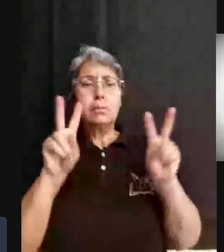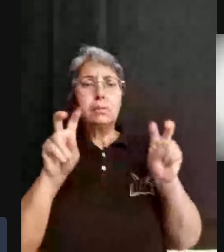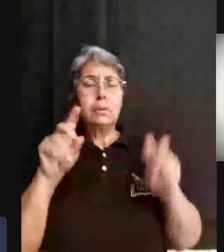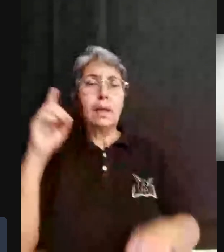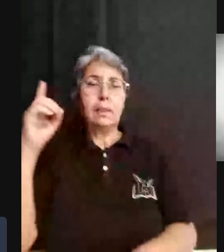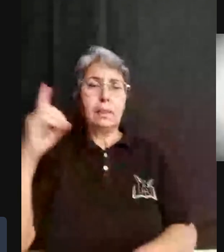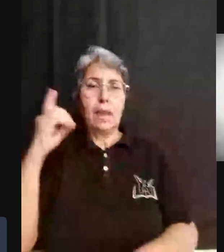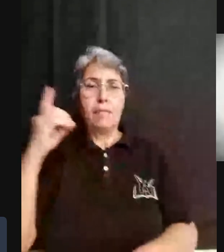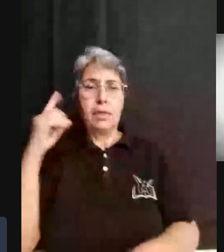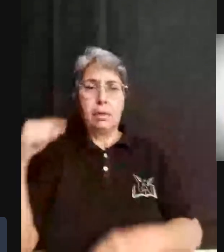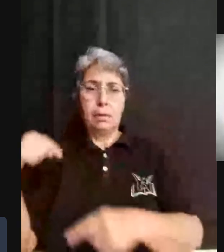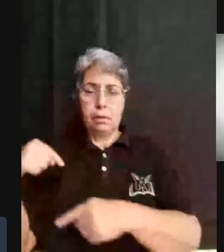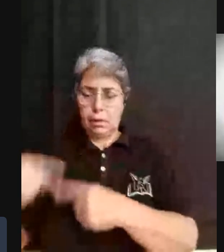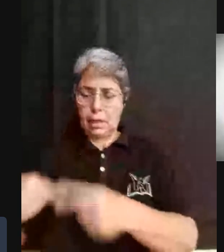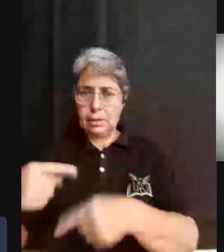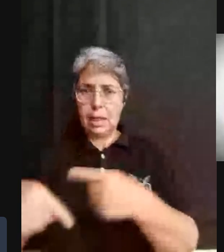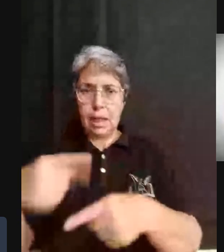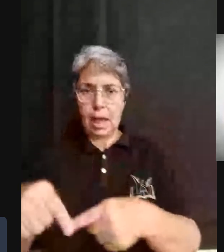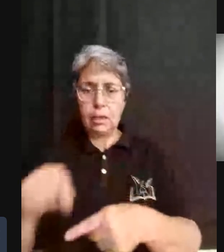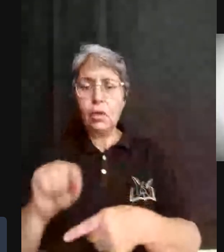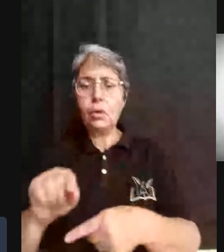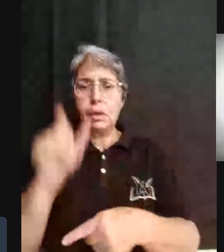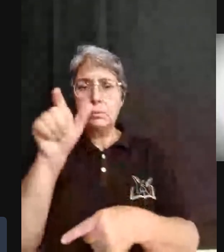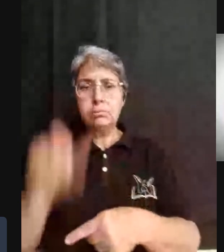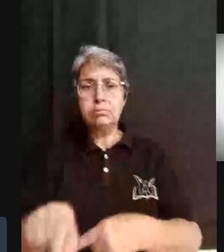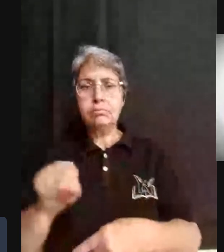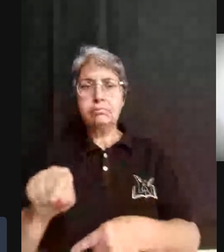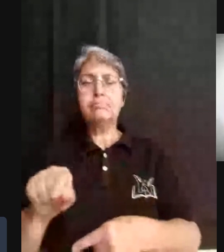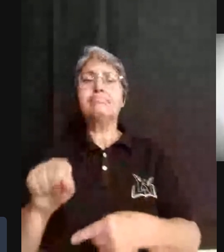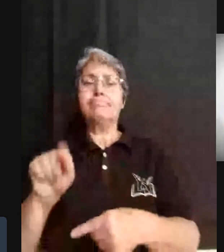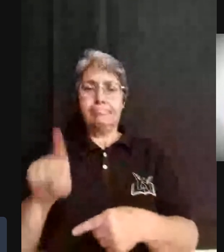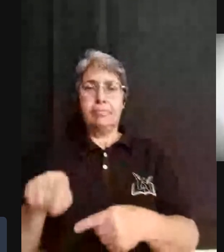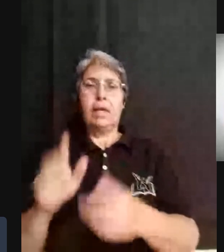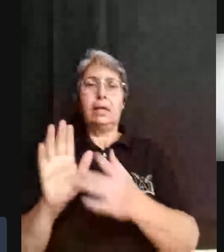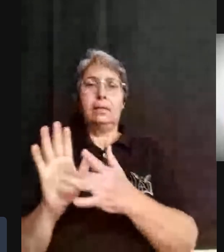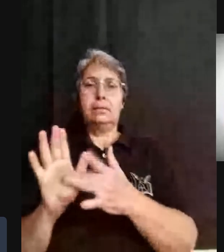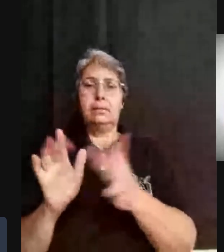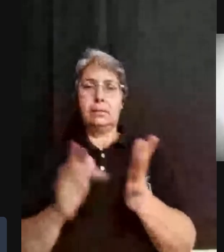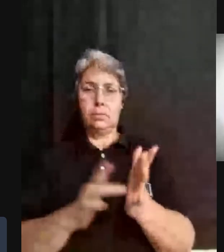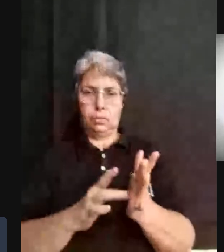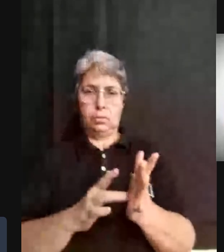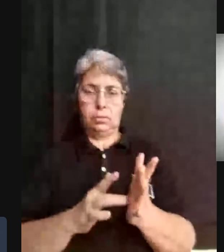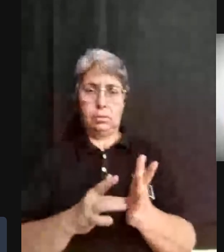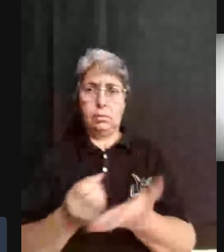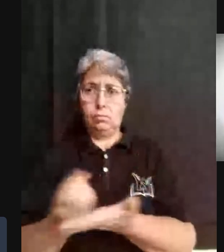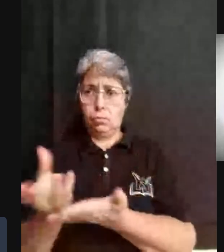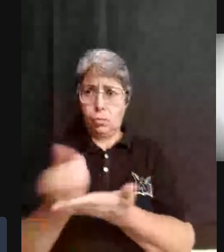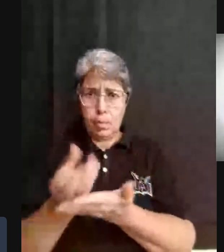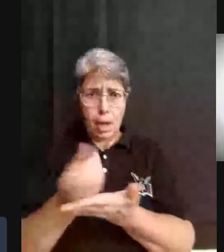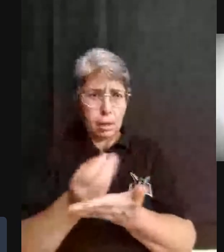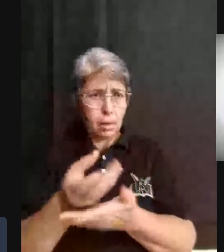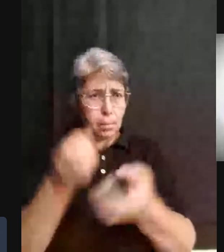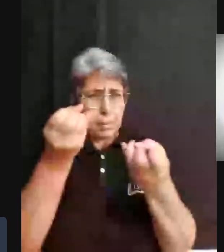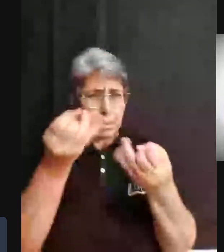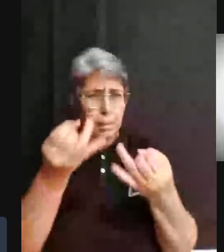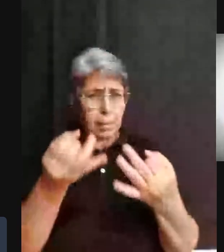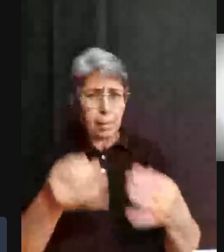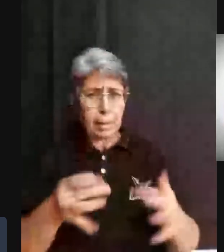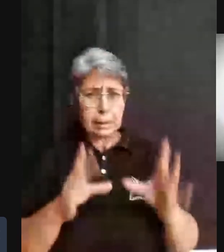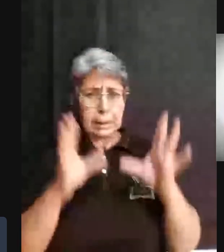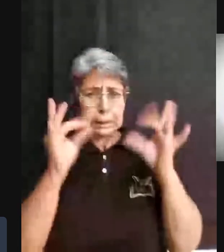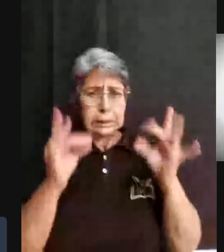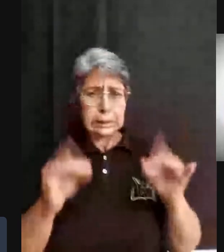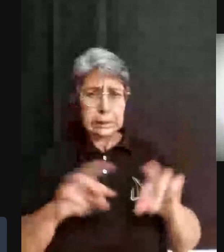Davi, aplicando a Jesus como este descendente, e informando aqueles que ali ouviam que este